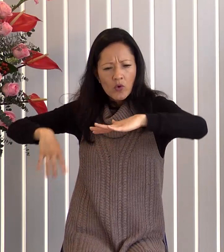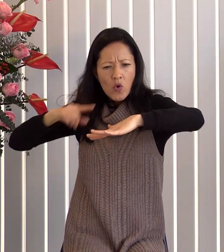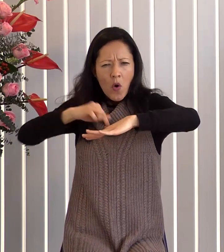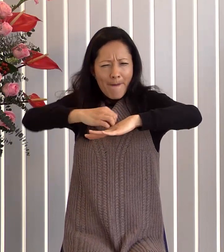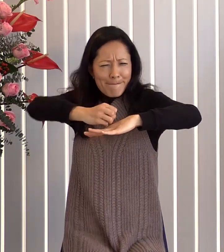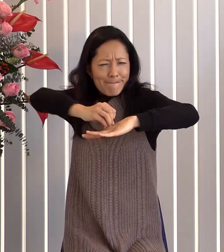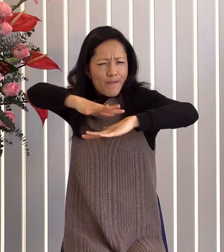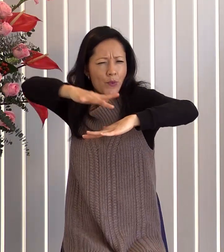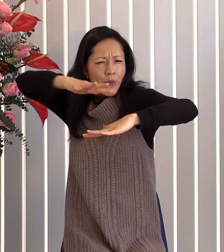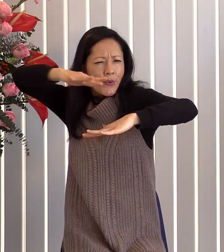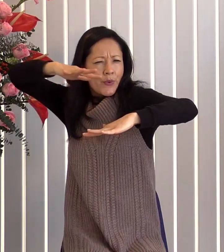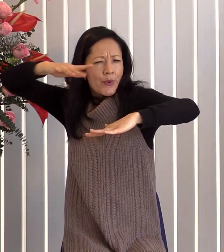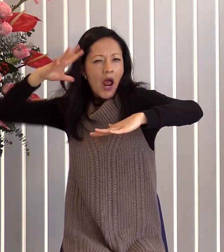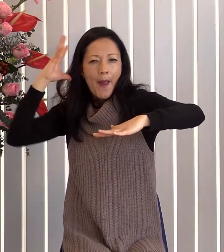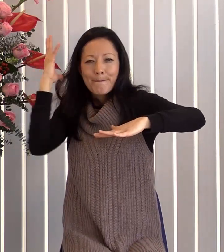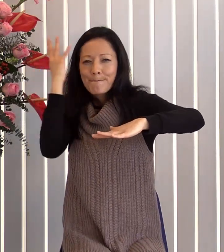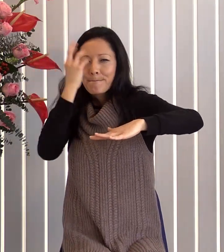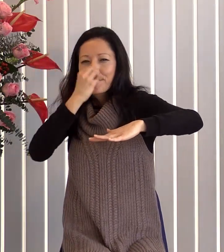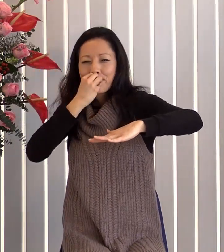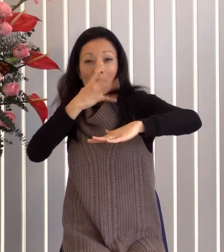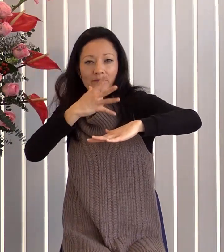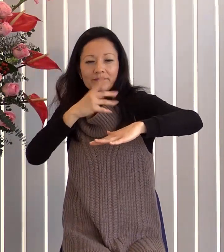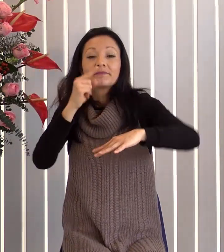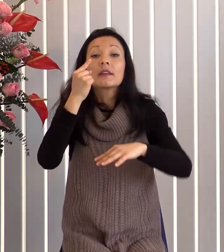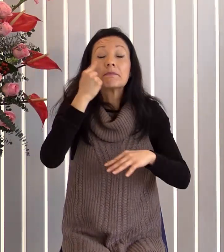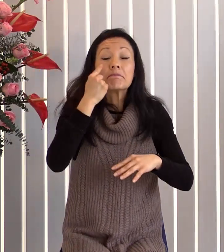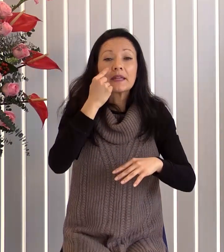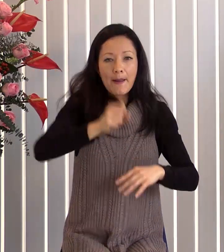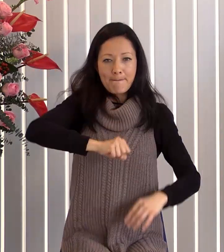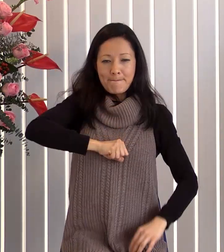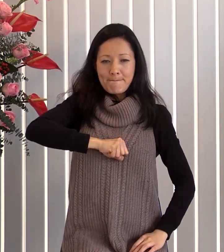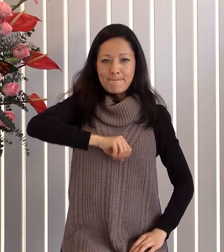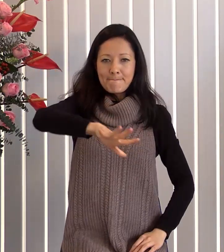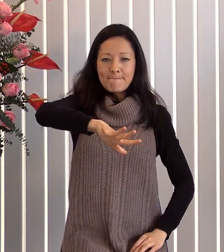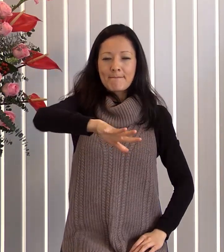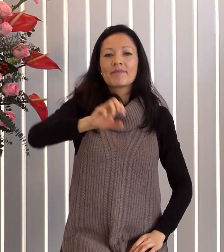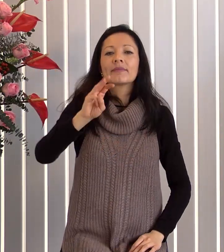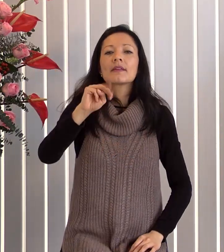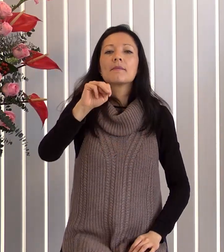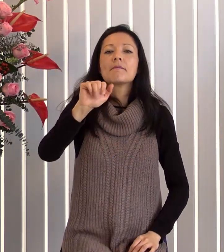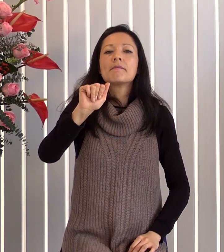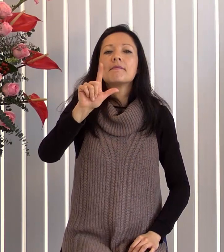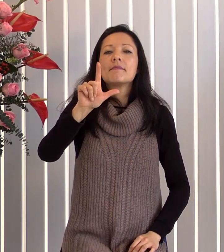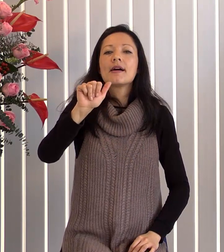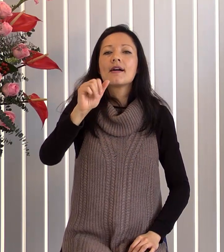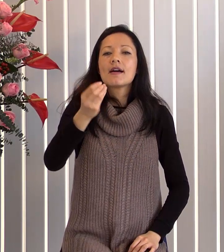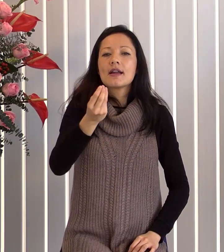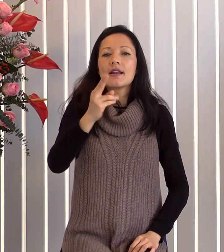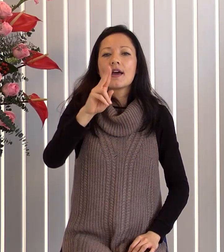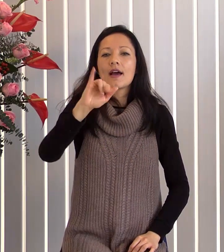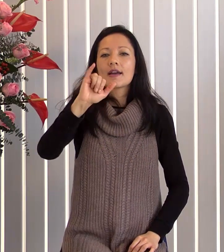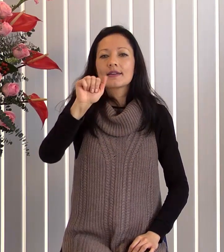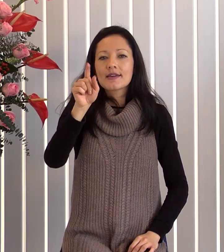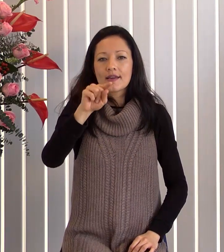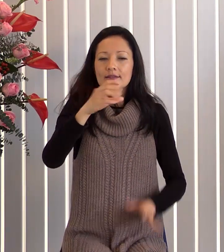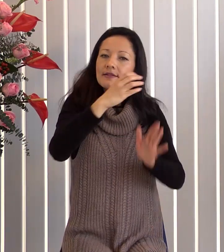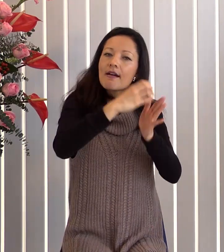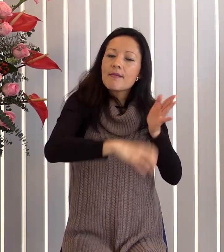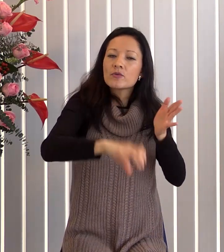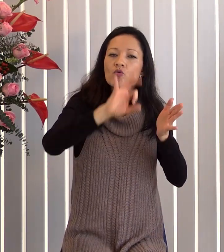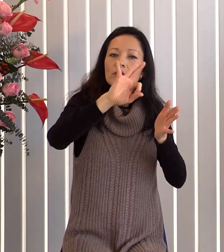y hermosa. Mire conmigo, por favor, Malaquías capítulo 3, versículos 2 al